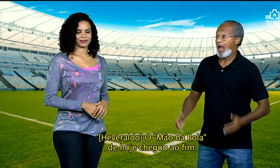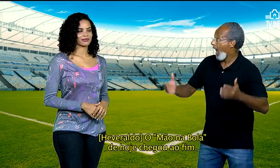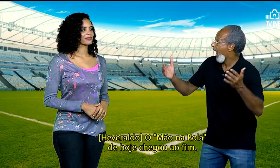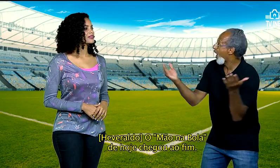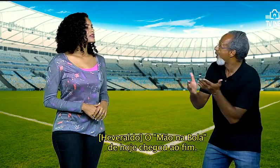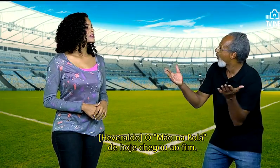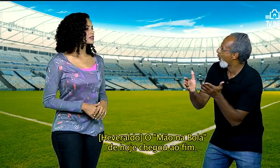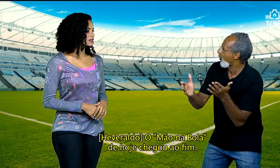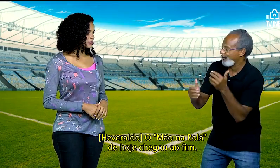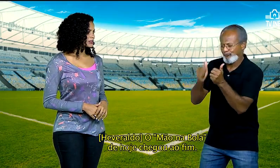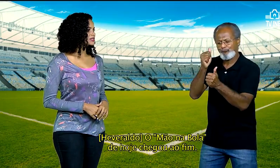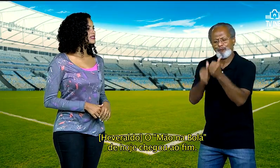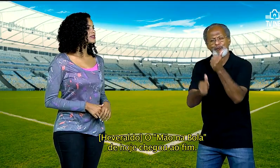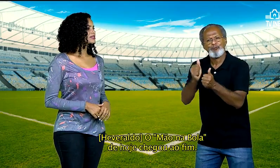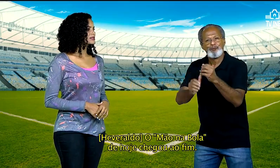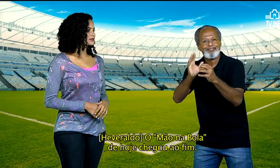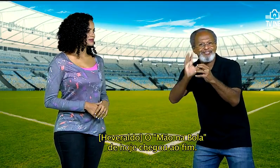O Mão na Bola de hoje chegou ao fim.